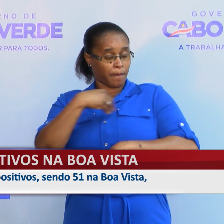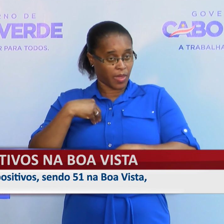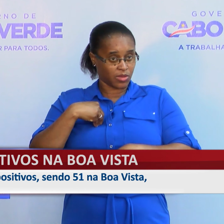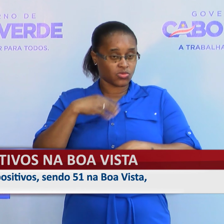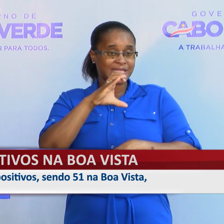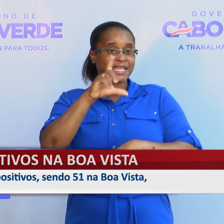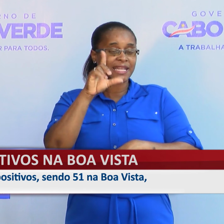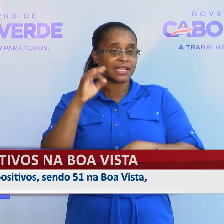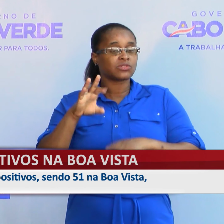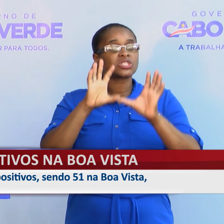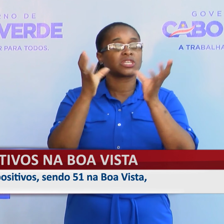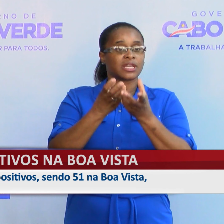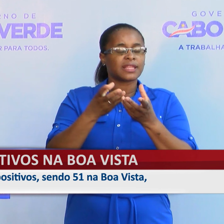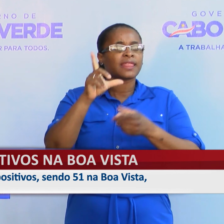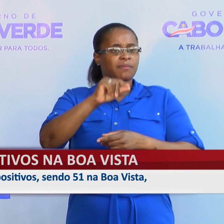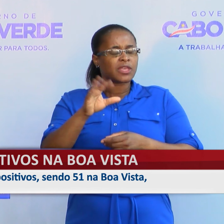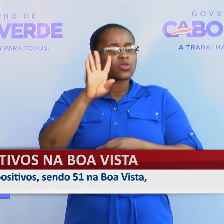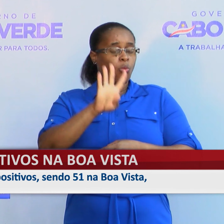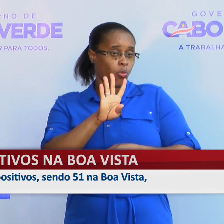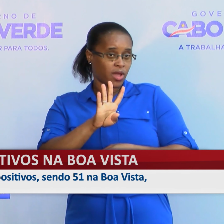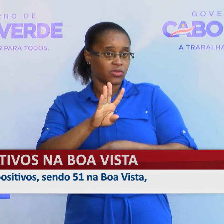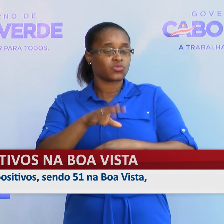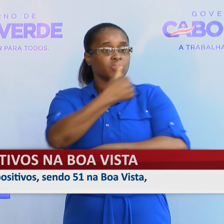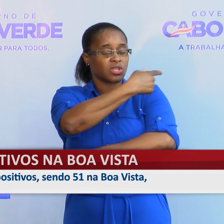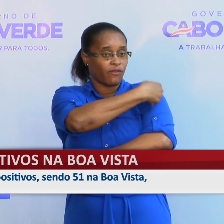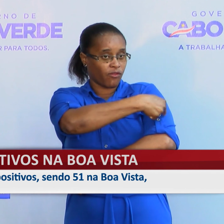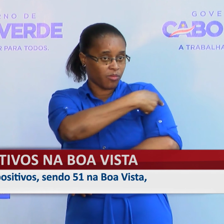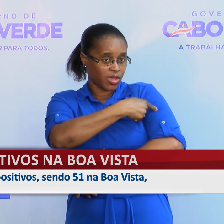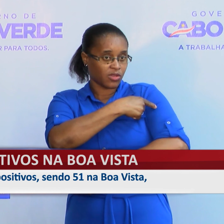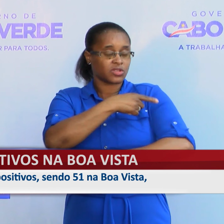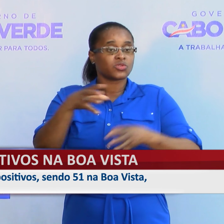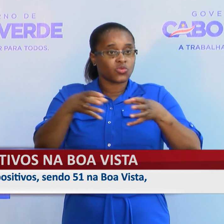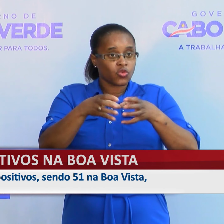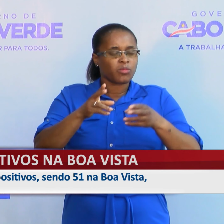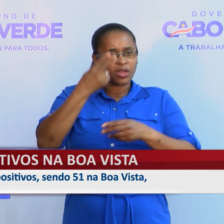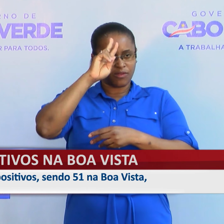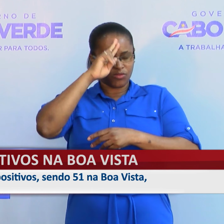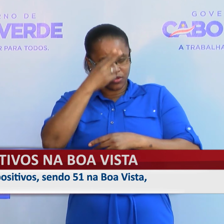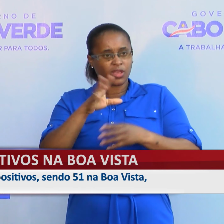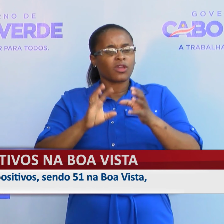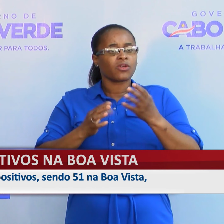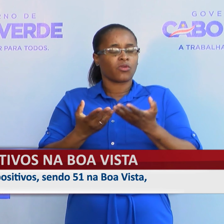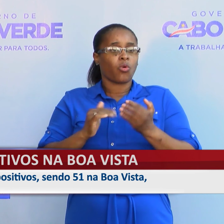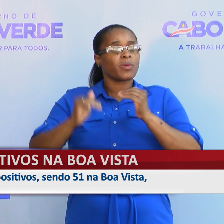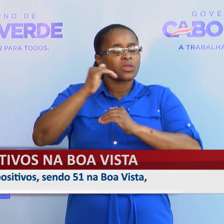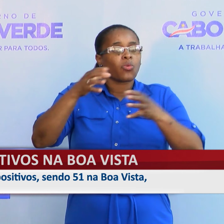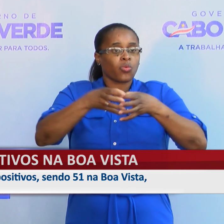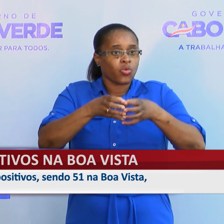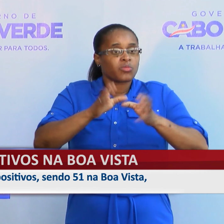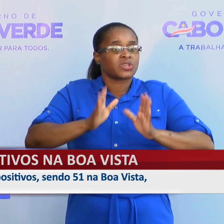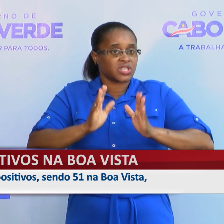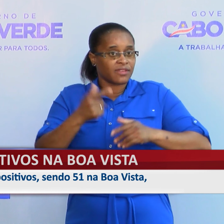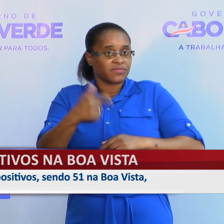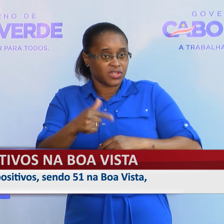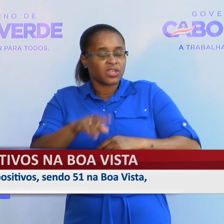mais 4 enfermeiros que essa equipa irá reforçar a equipa local que já tinha sido